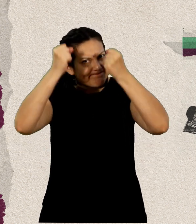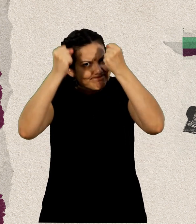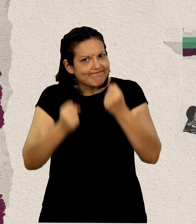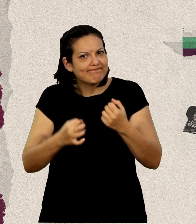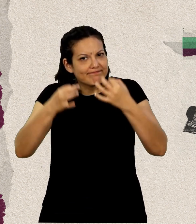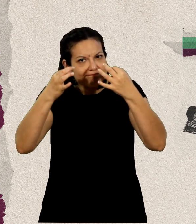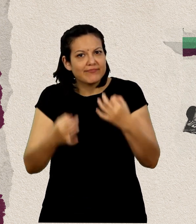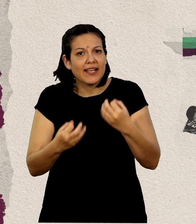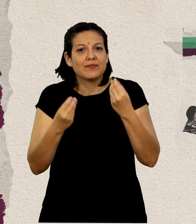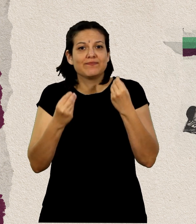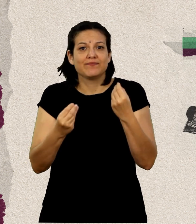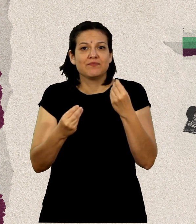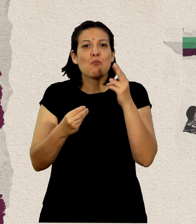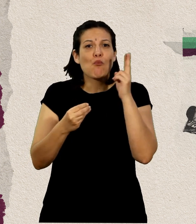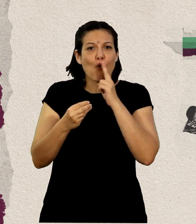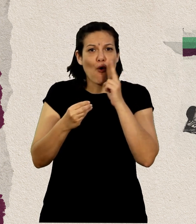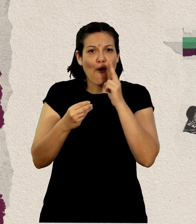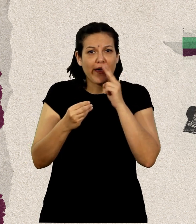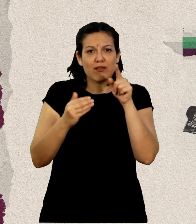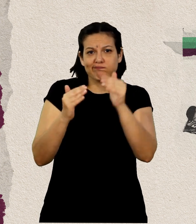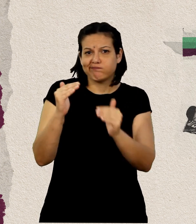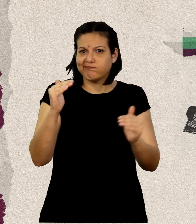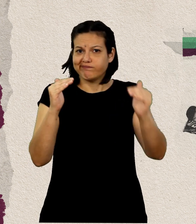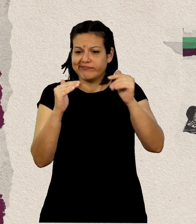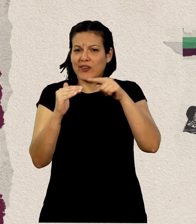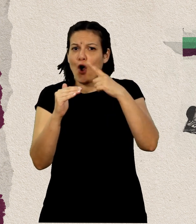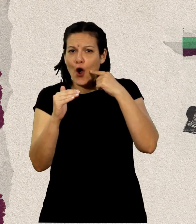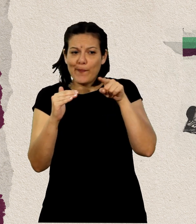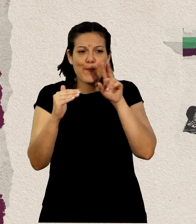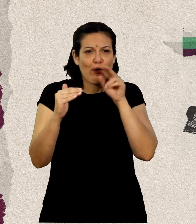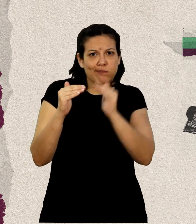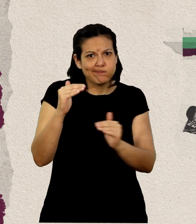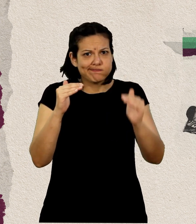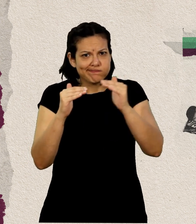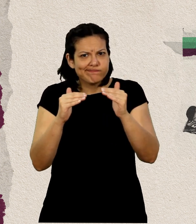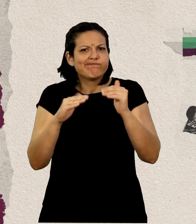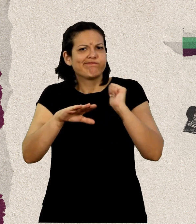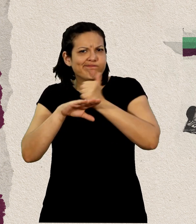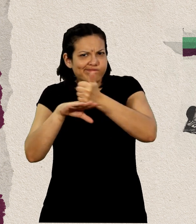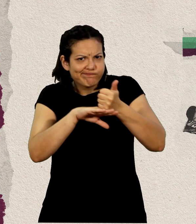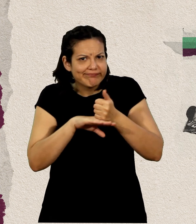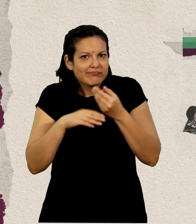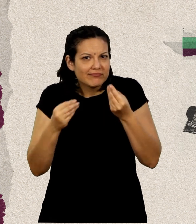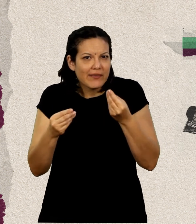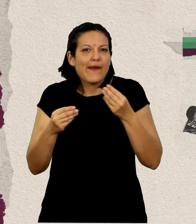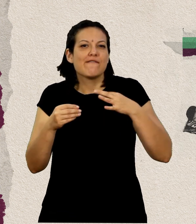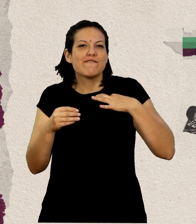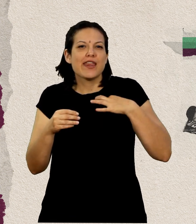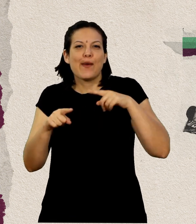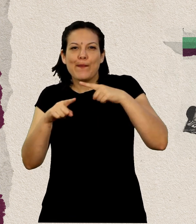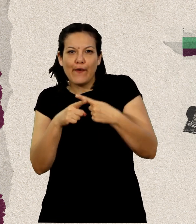plena participación en condiciones de igualdad de la mujer en la vida política,